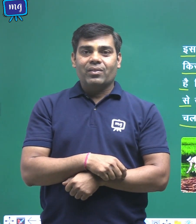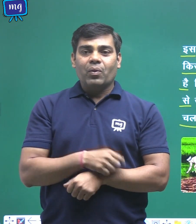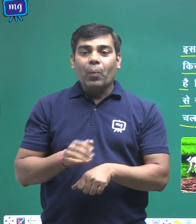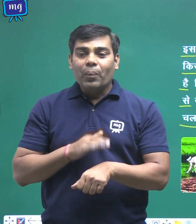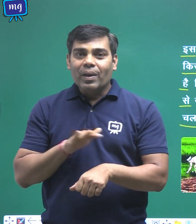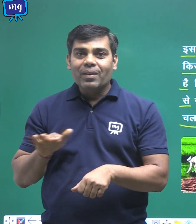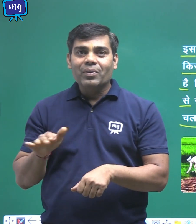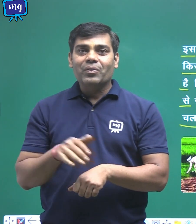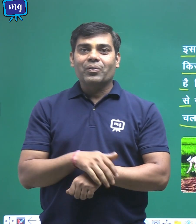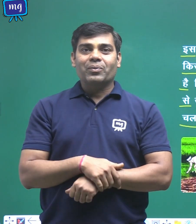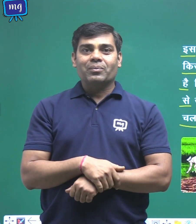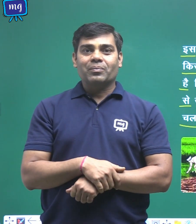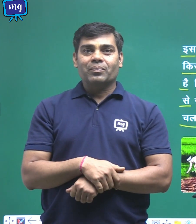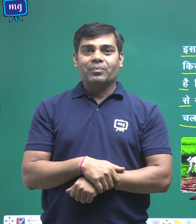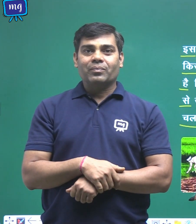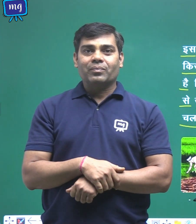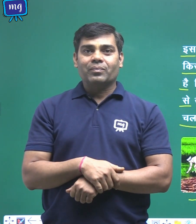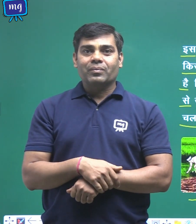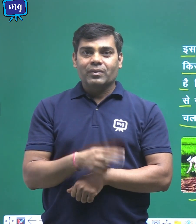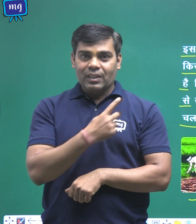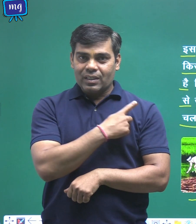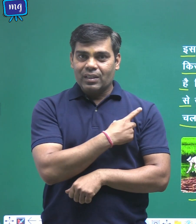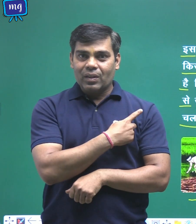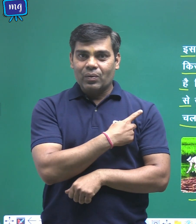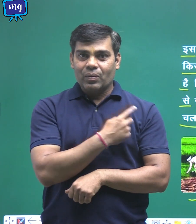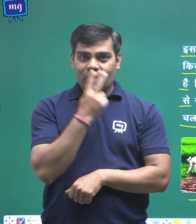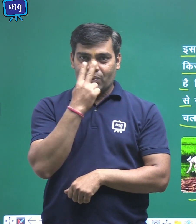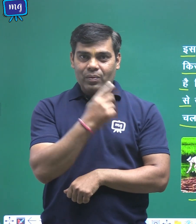प्यारे बच्चों, इस चित्र को देखो।